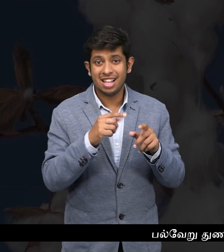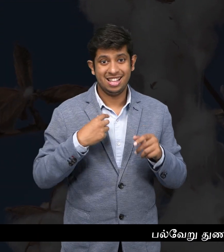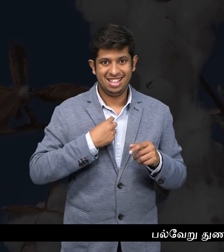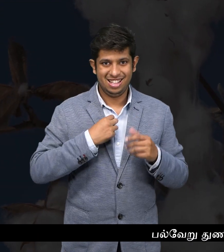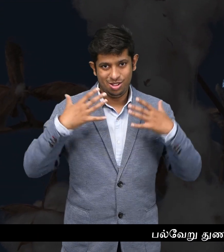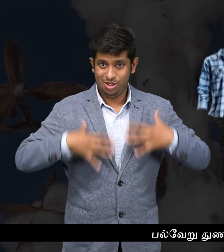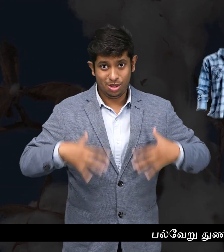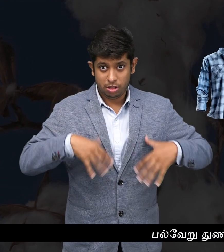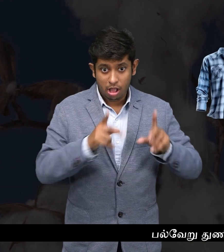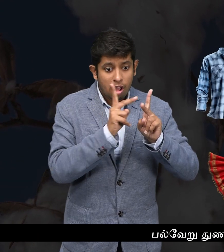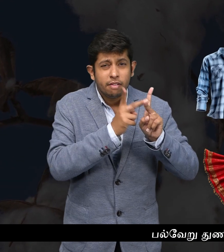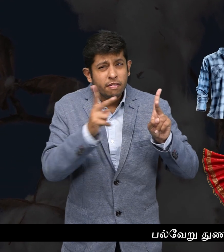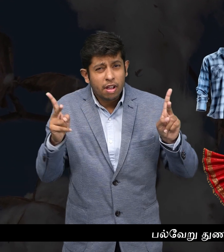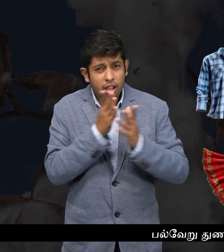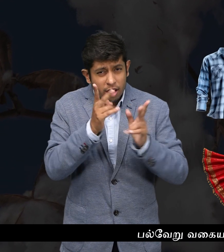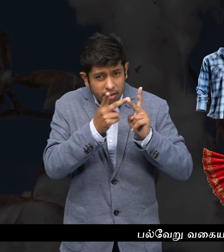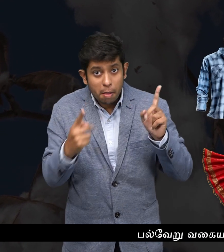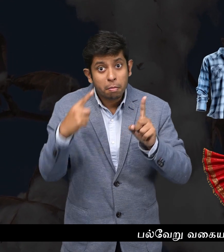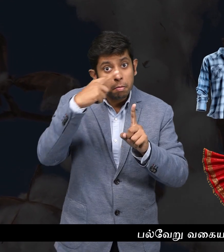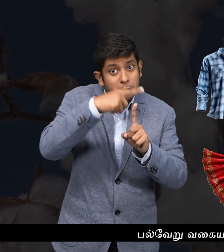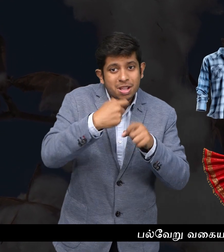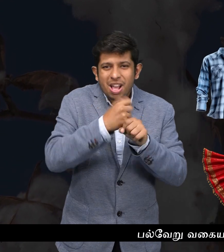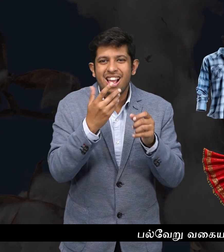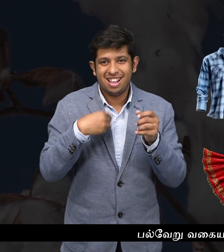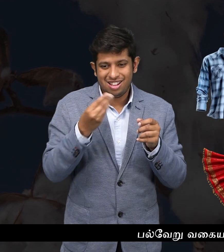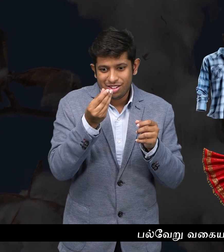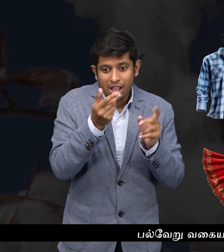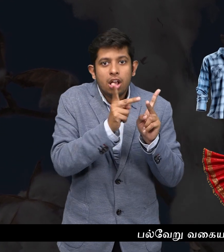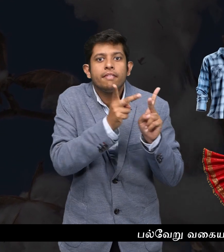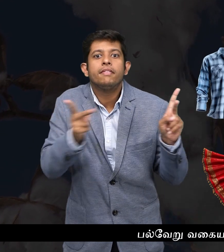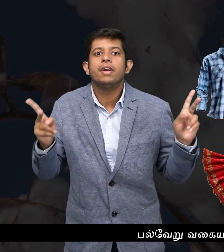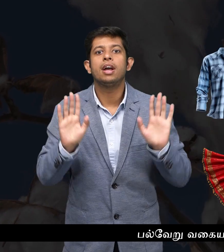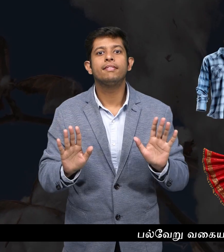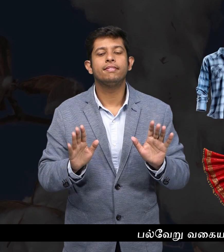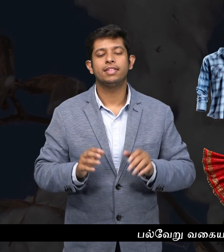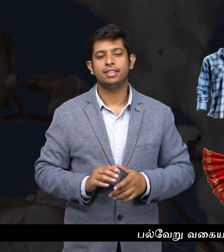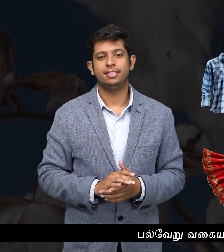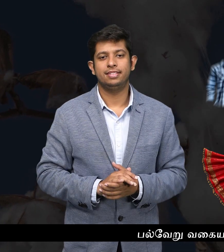பல்வேறு துணிகளால் செய்யப்பட்ட பல்வேறு வகையான ஆடைகள் உள்ளன.